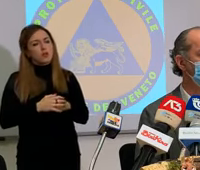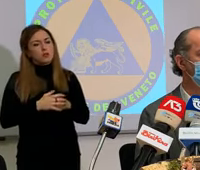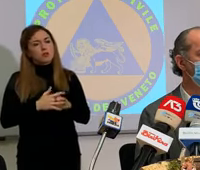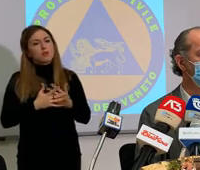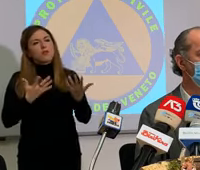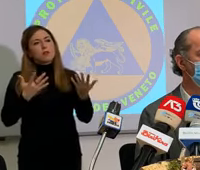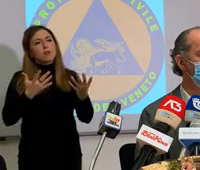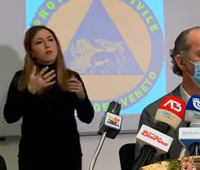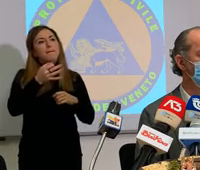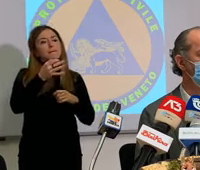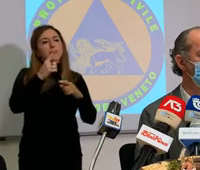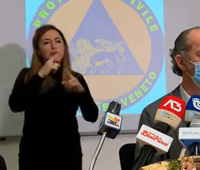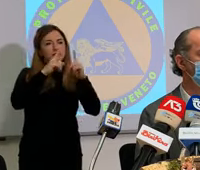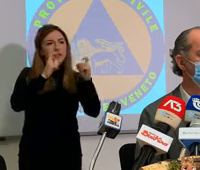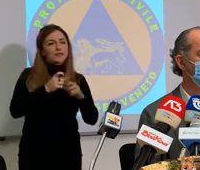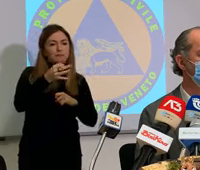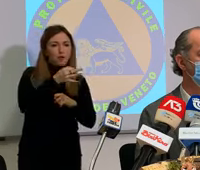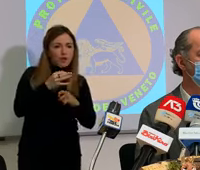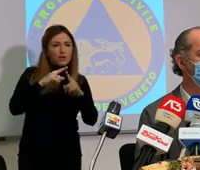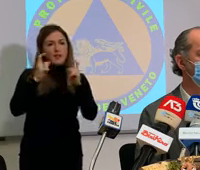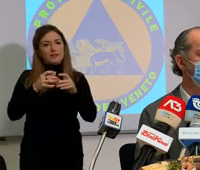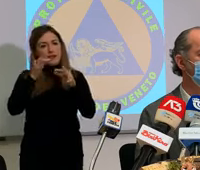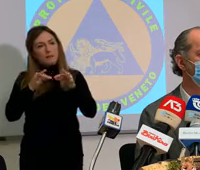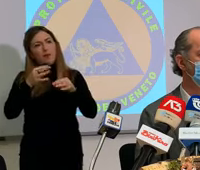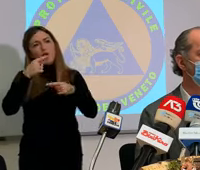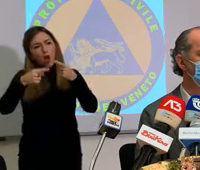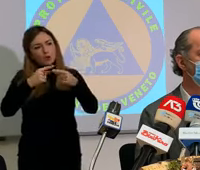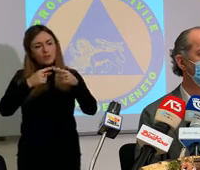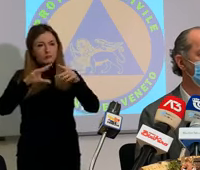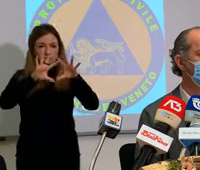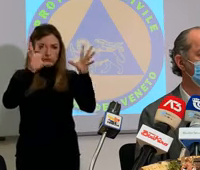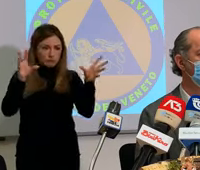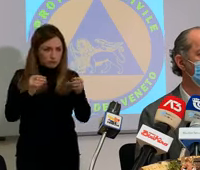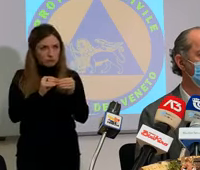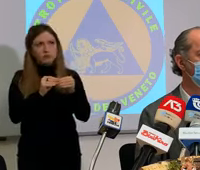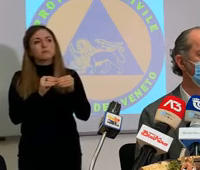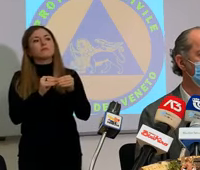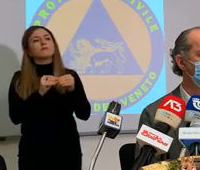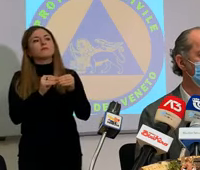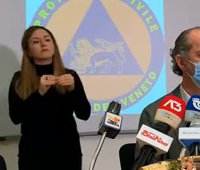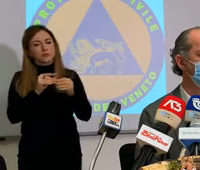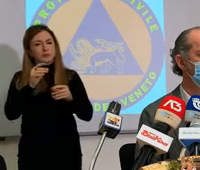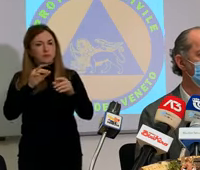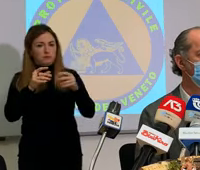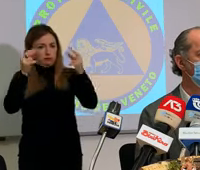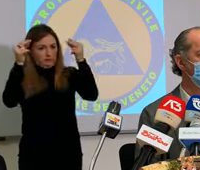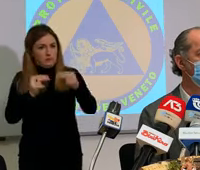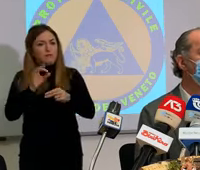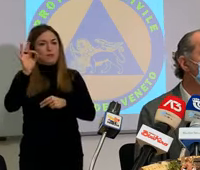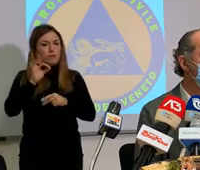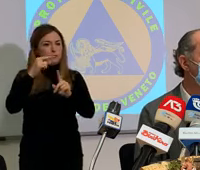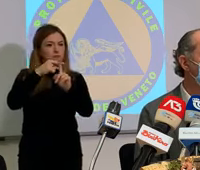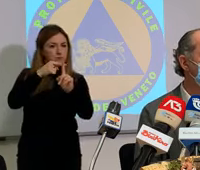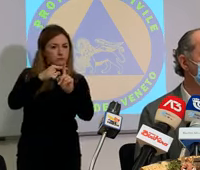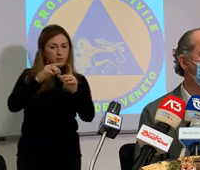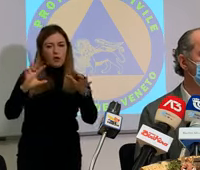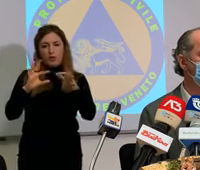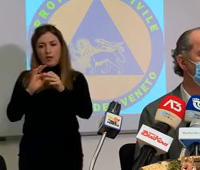dei tamponi molecolari e dei test rapidi e da questa sommatoria ricava l'incidenza dei positivi sul